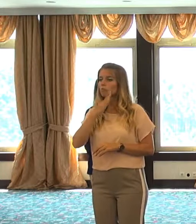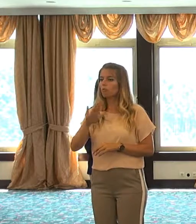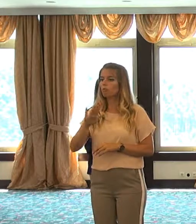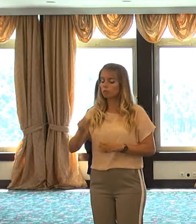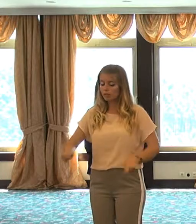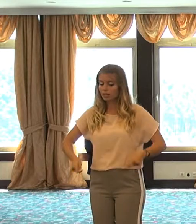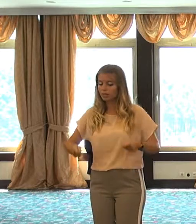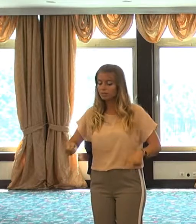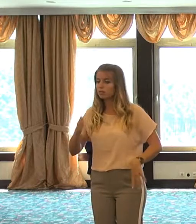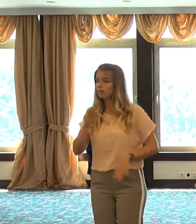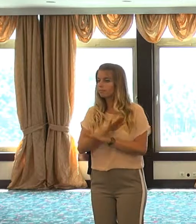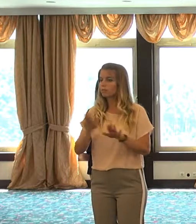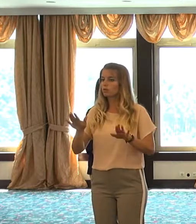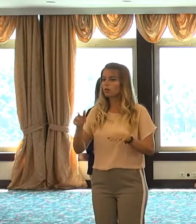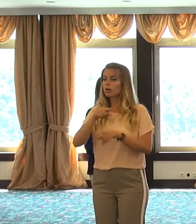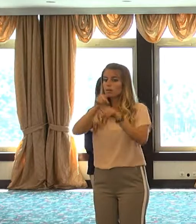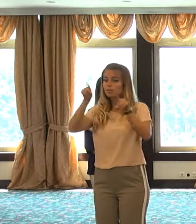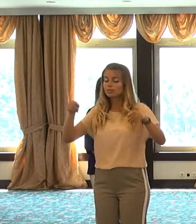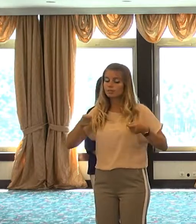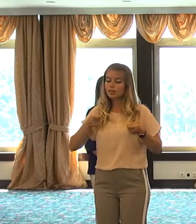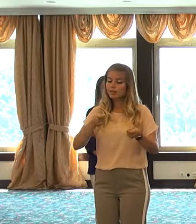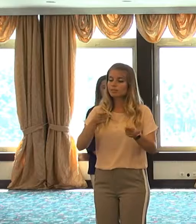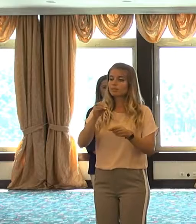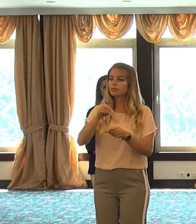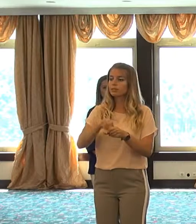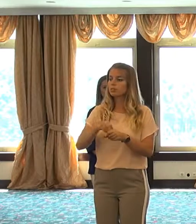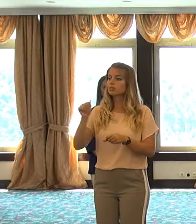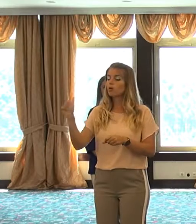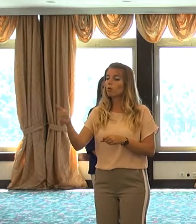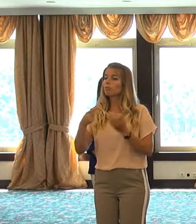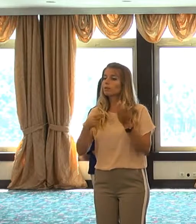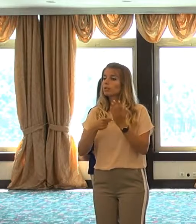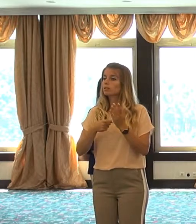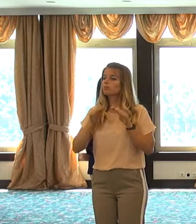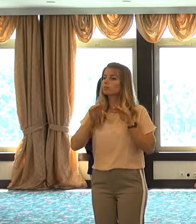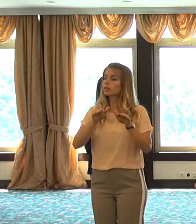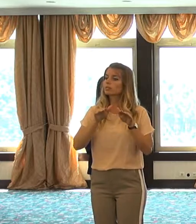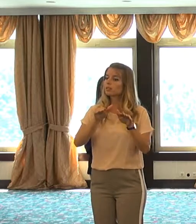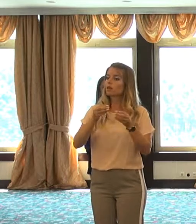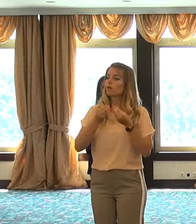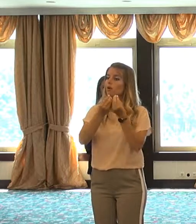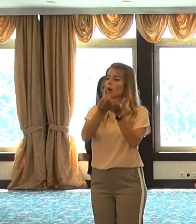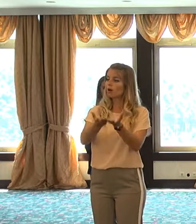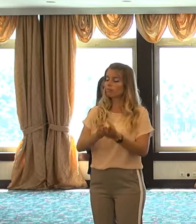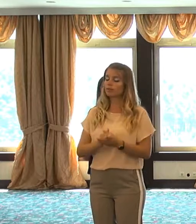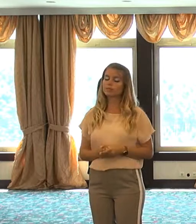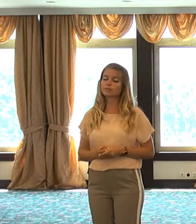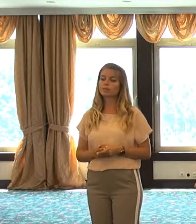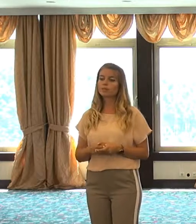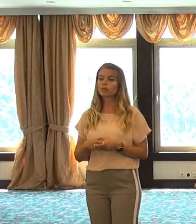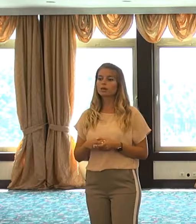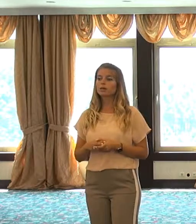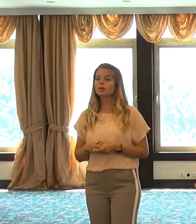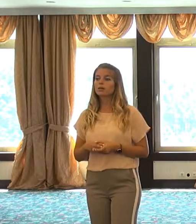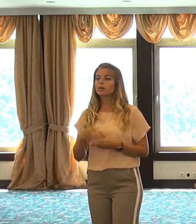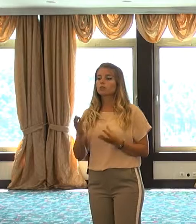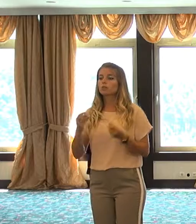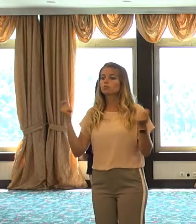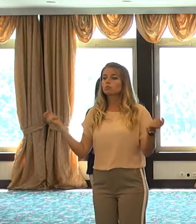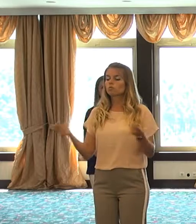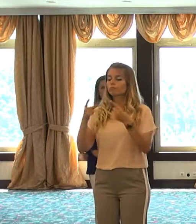bitiyor. O zaman bizler onların eğitimleri için gerekli teknolojik destekleri sağlamalıyız, bunları yaygınlaştırmalıyız diye. Mümkün olduğu kadar çok